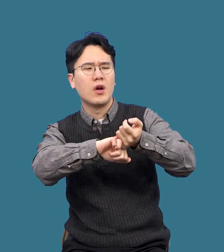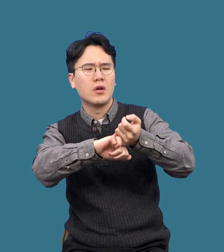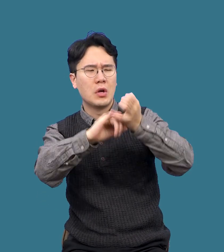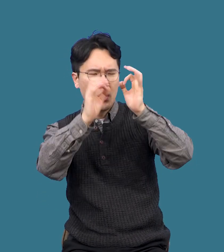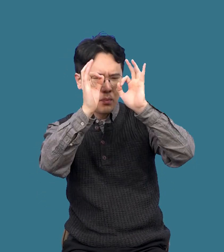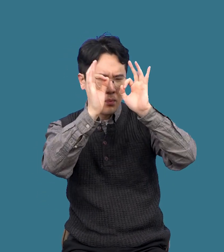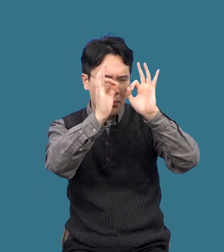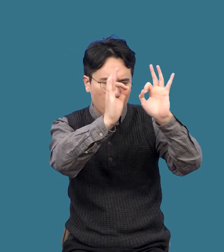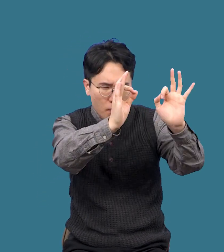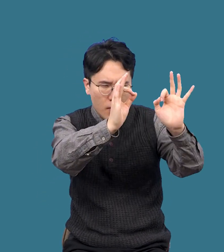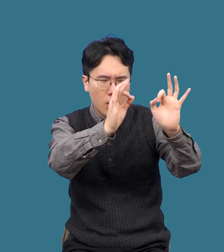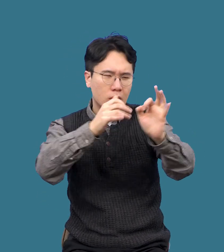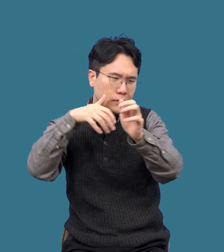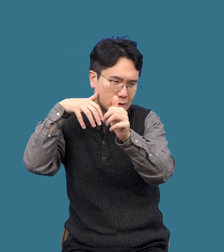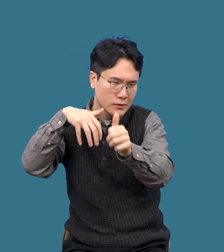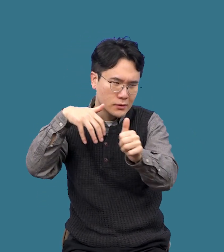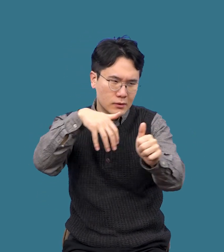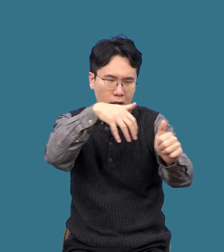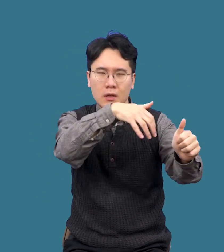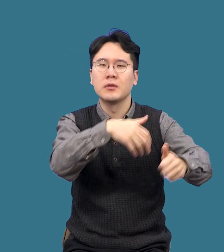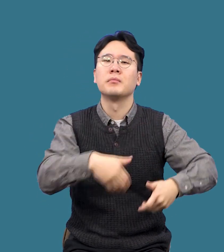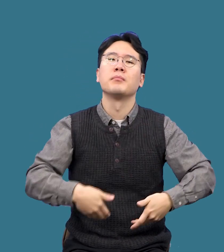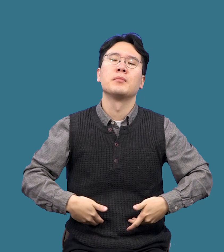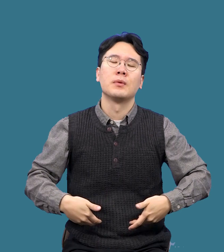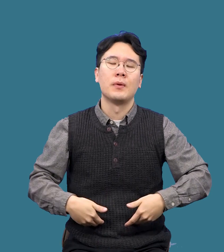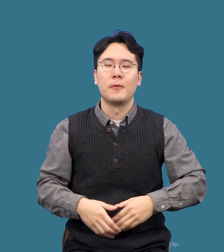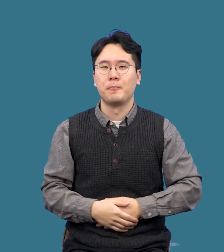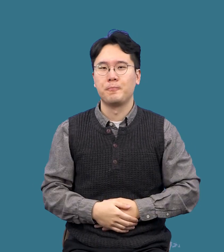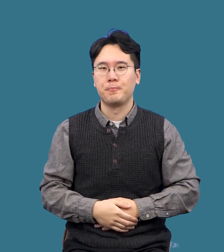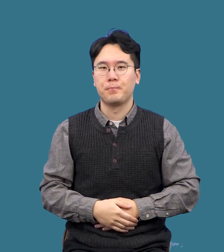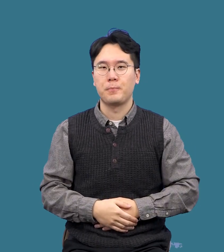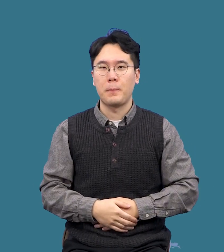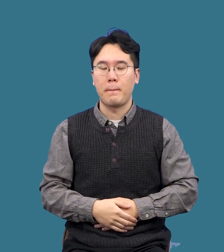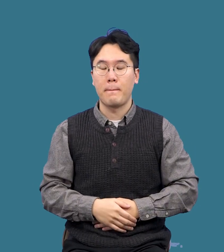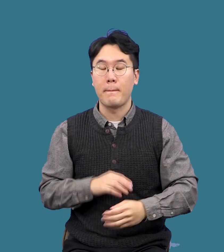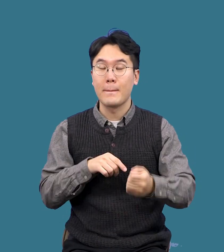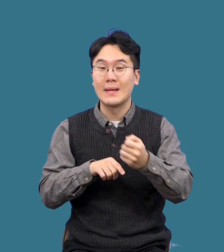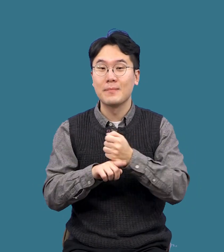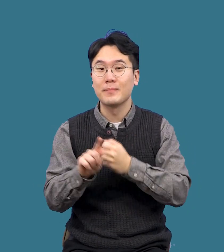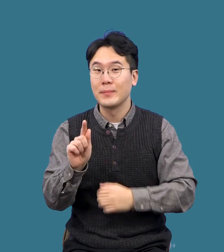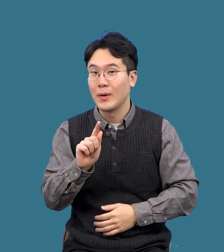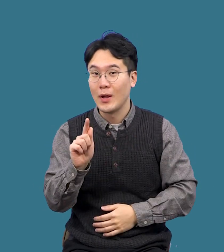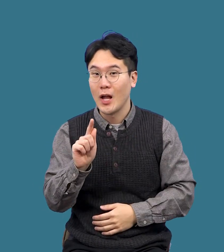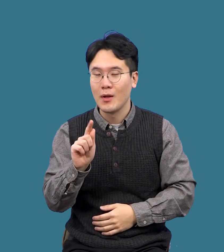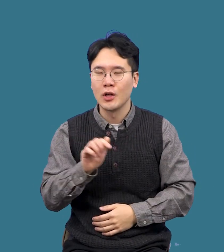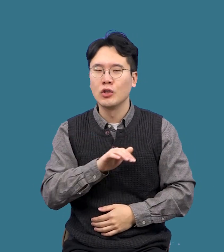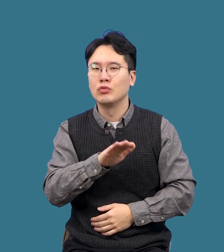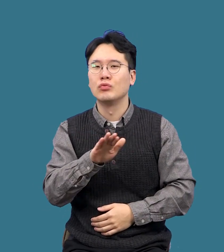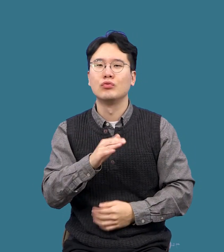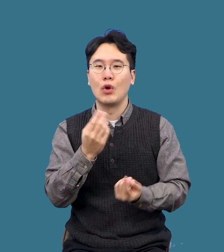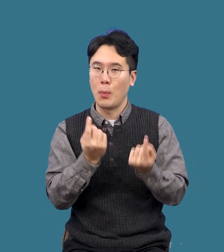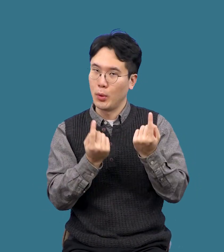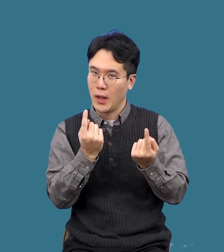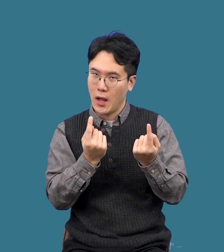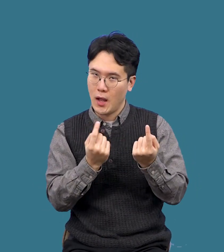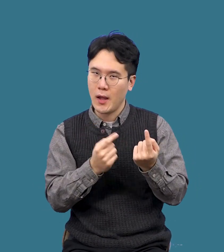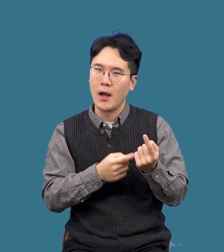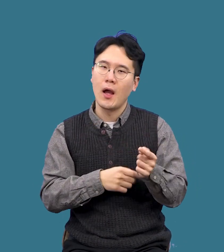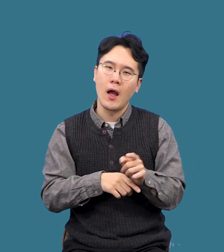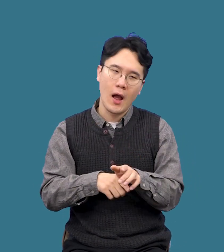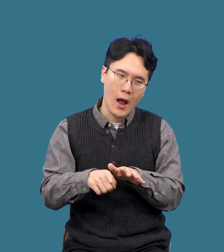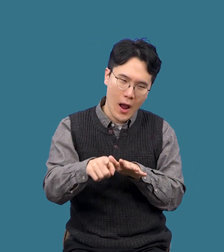것입니다. 그것은 어떤 의미의 고백일까요? 우리보다 앞서가시는 하나님, 앞서가시는